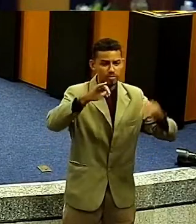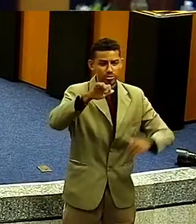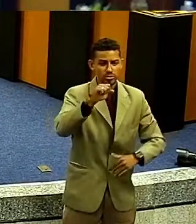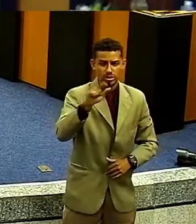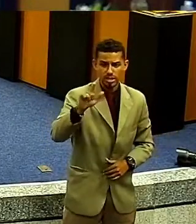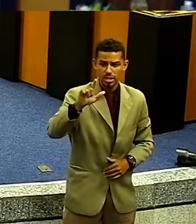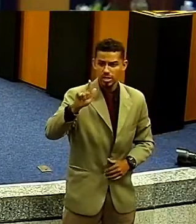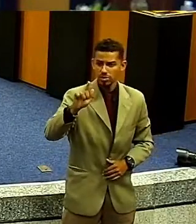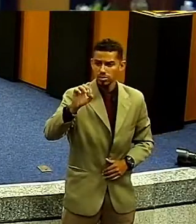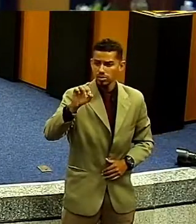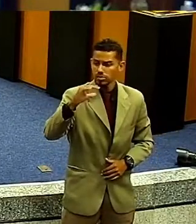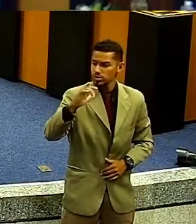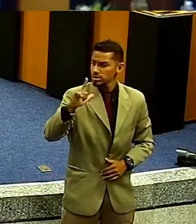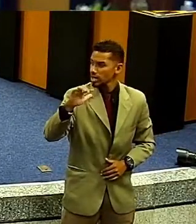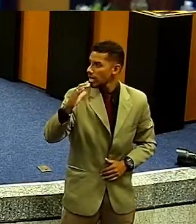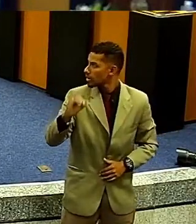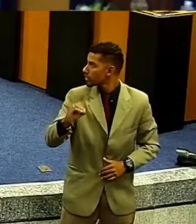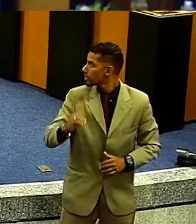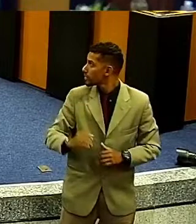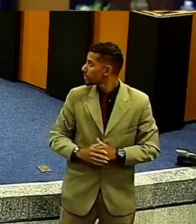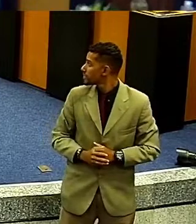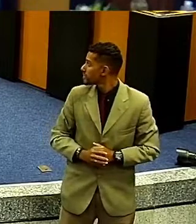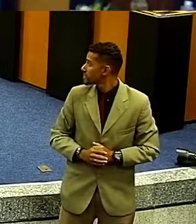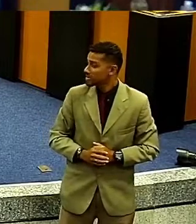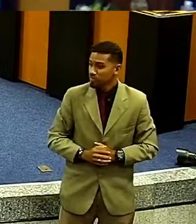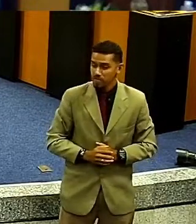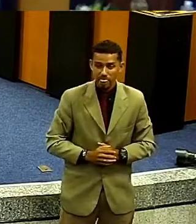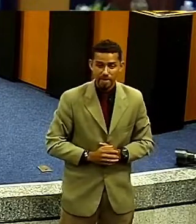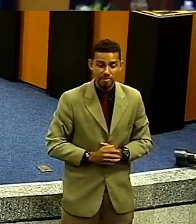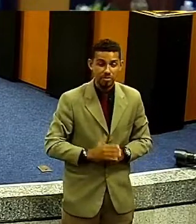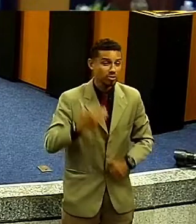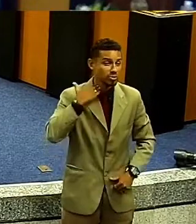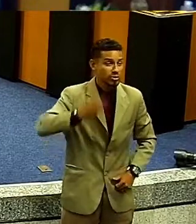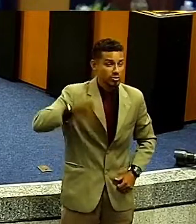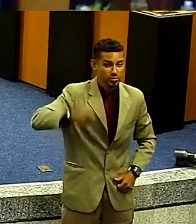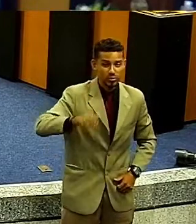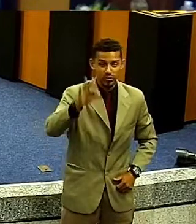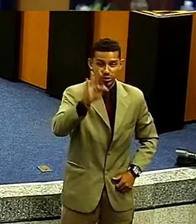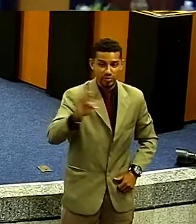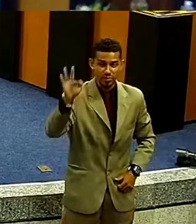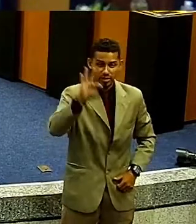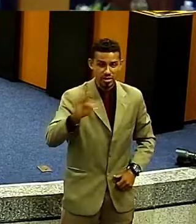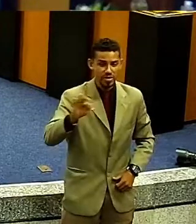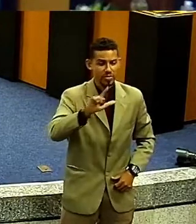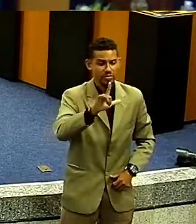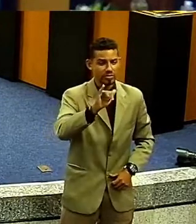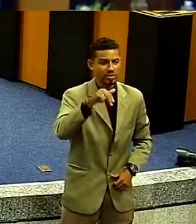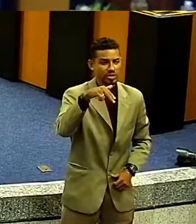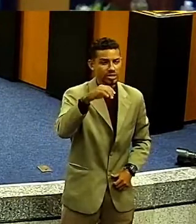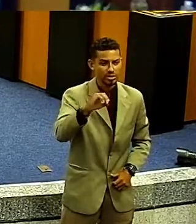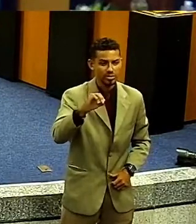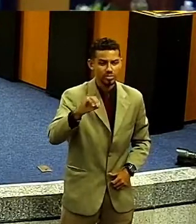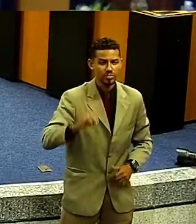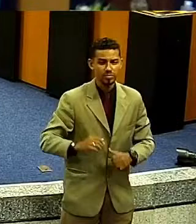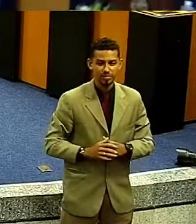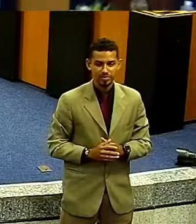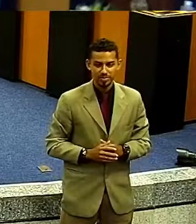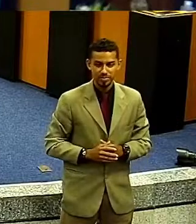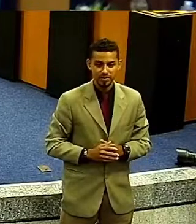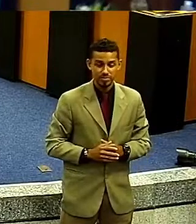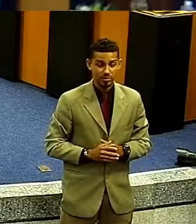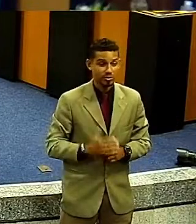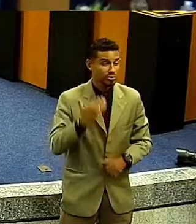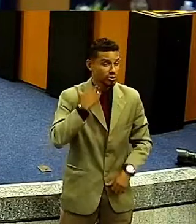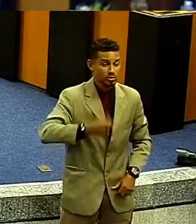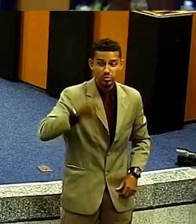Souza Filho o juiz federal Lilo Osvaldo Serra Souza i o